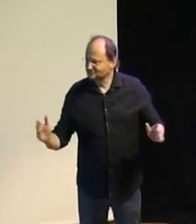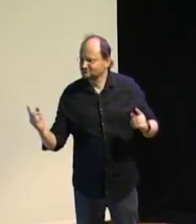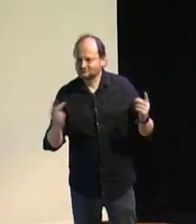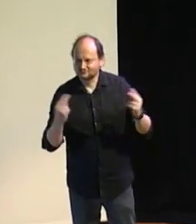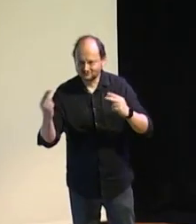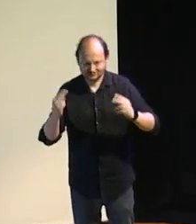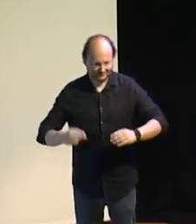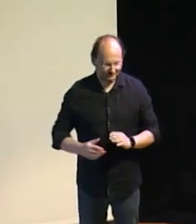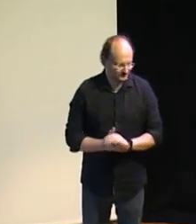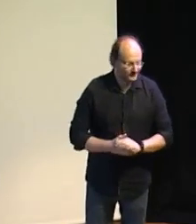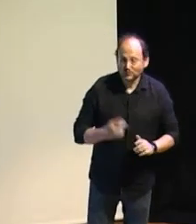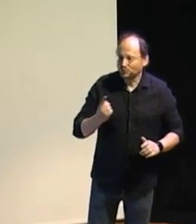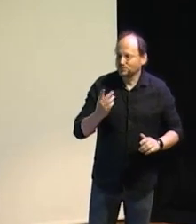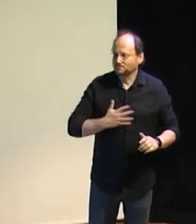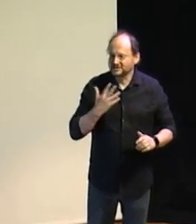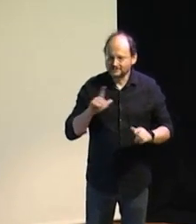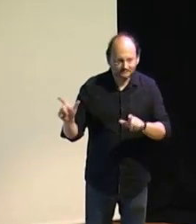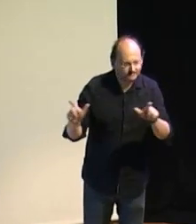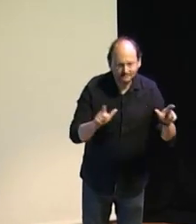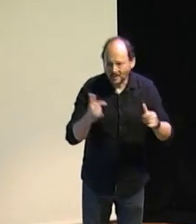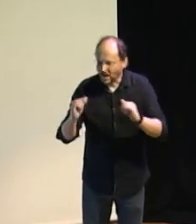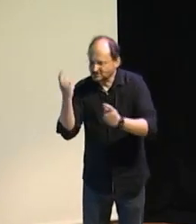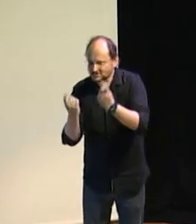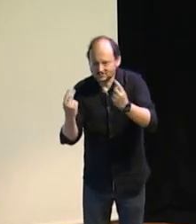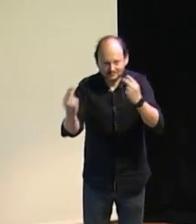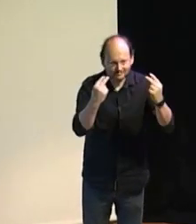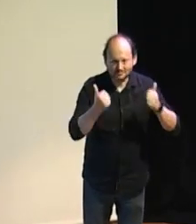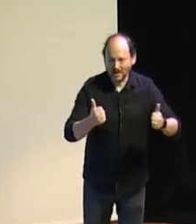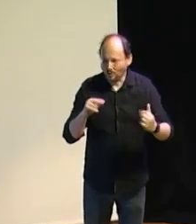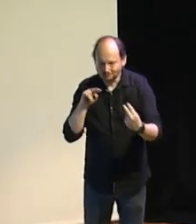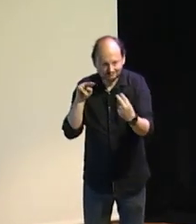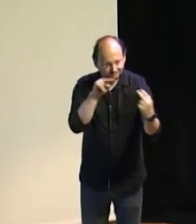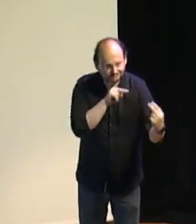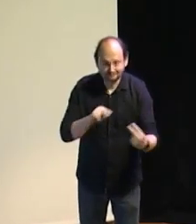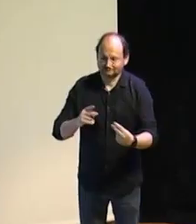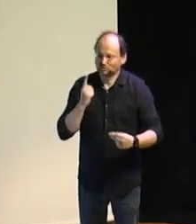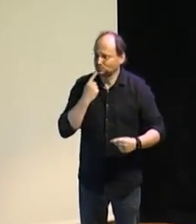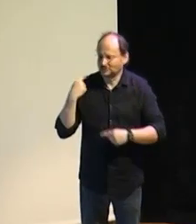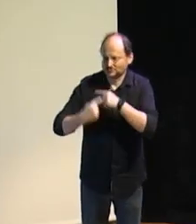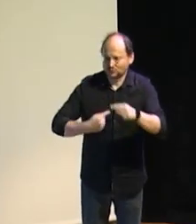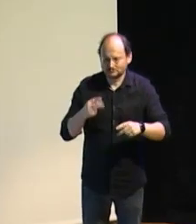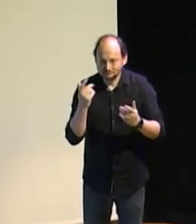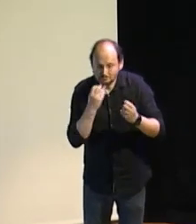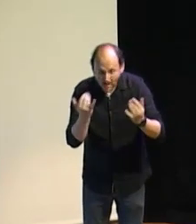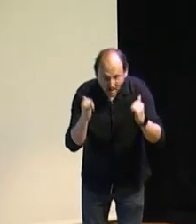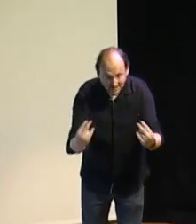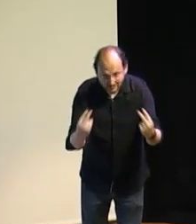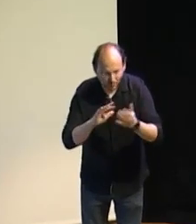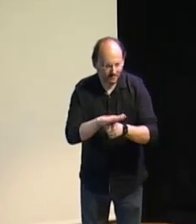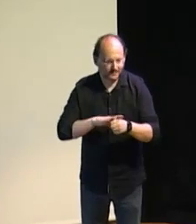Bien, je vous laisse vous asseoir, tout le monde me voit bien. Moi, j'aime bien vérifier que tout le monde est bien installé, que tout le monde me regarde. C'est vrai que c'est vraiment